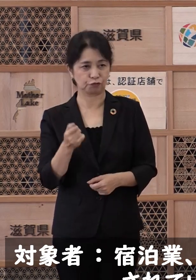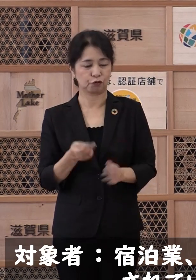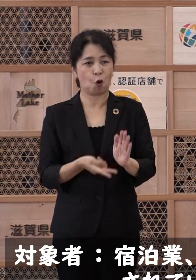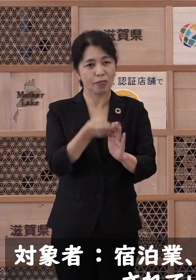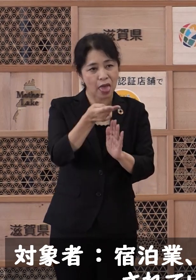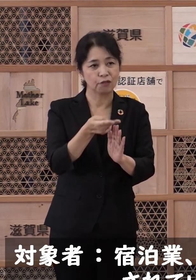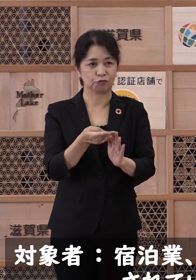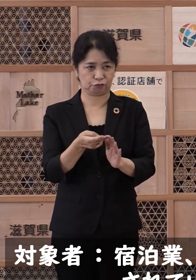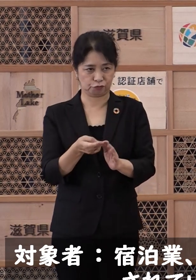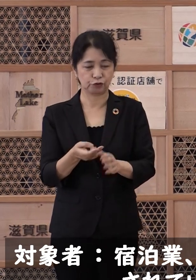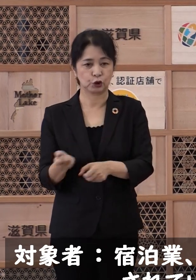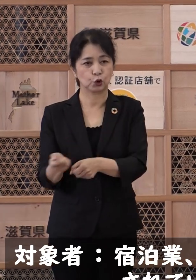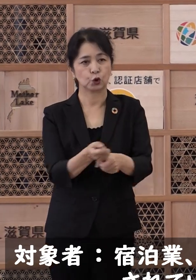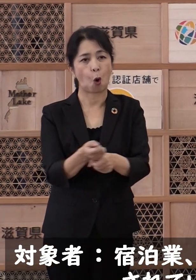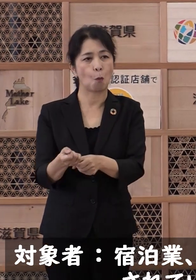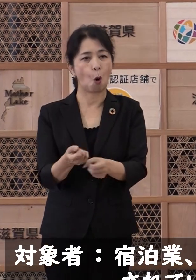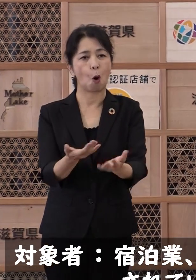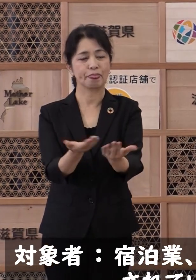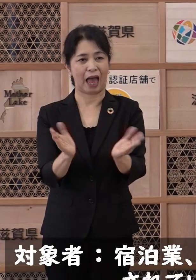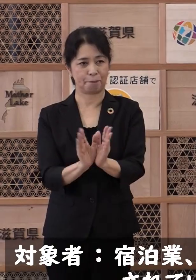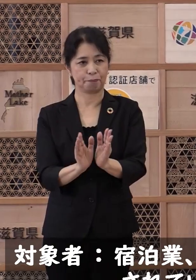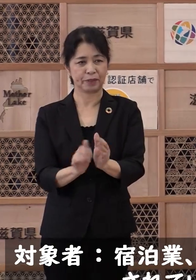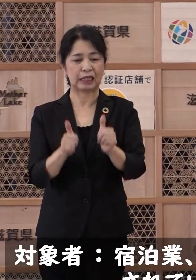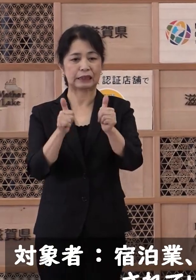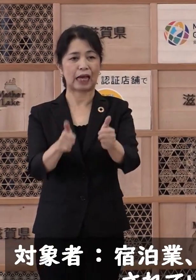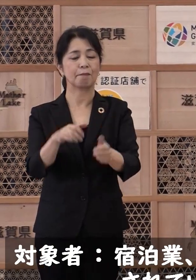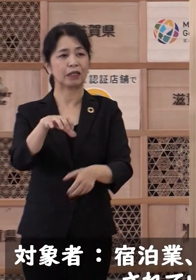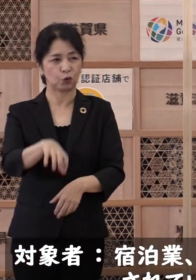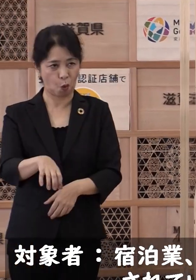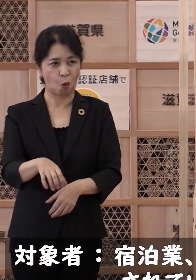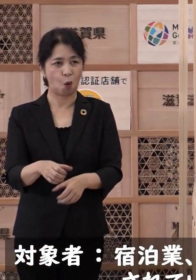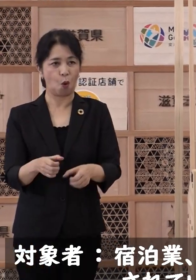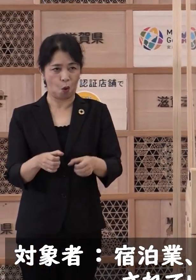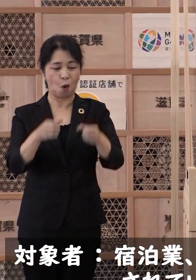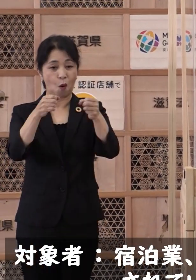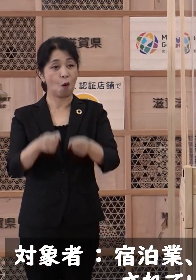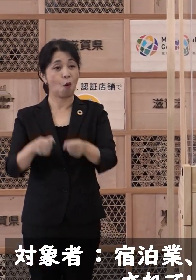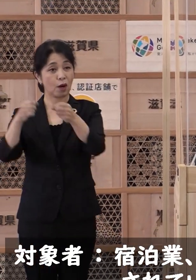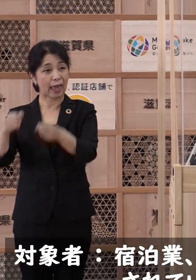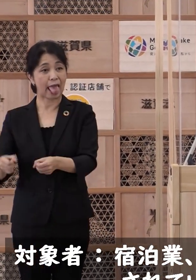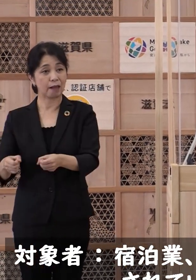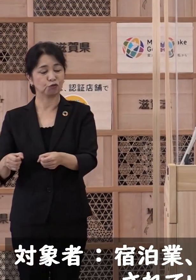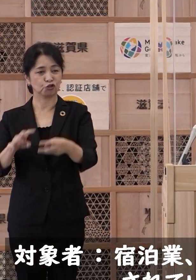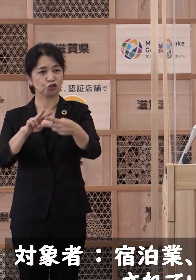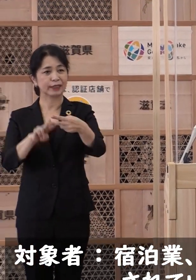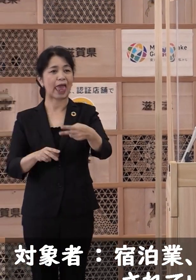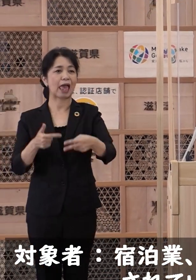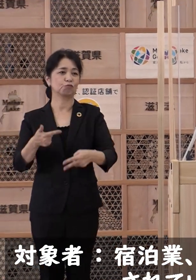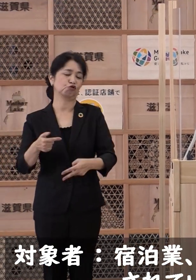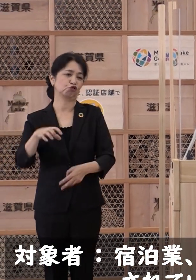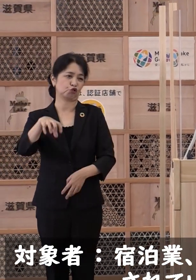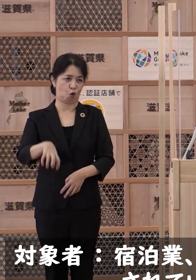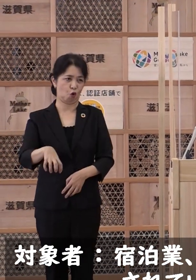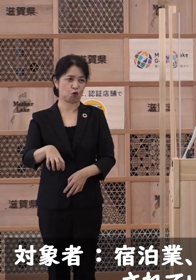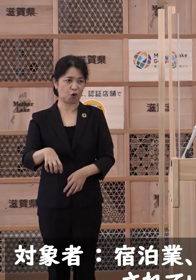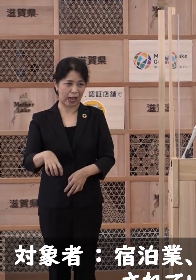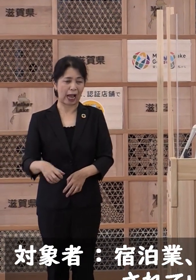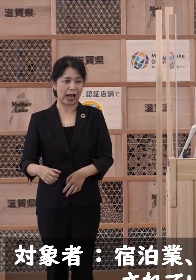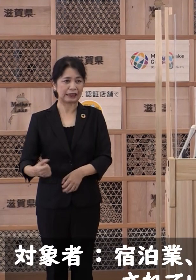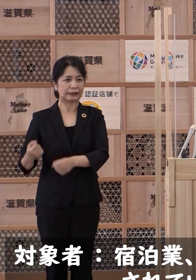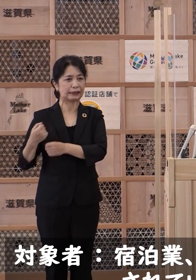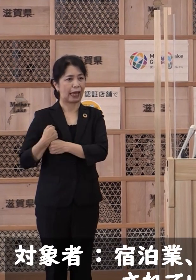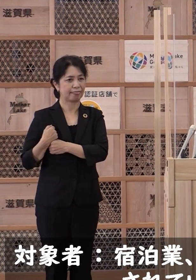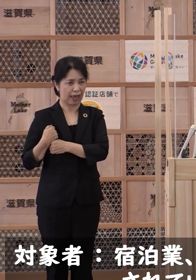団、裁判所や刑務所でお仕事されている方、自衛隊でお仕事されている